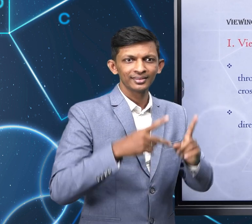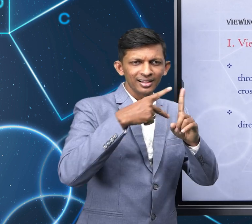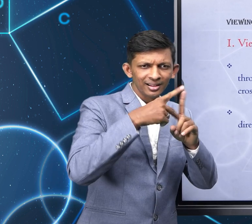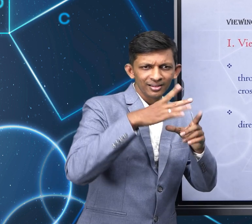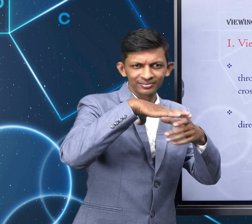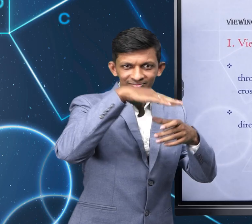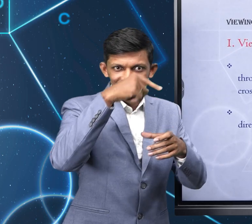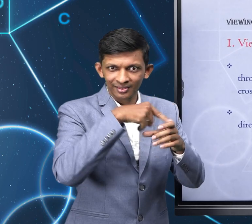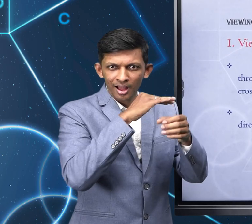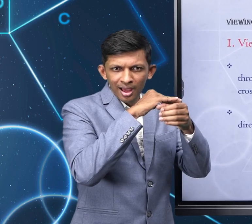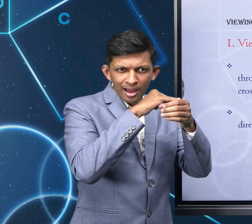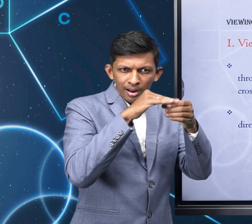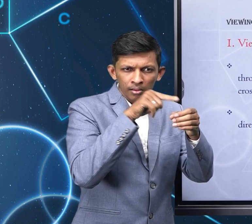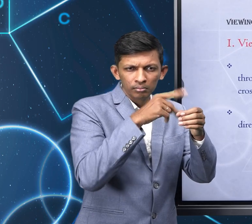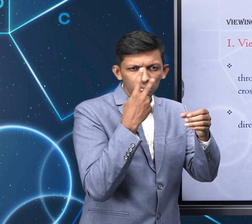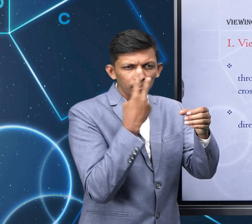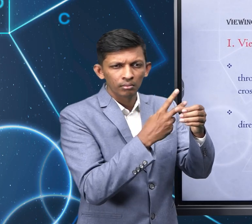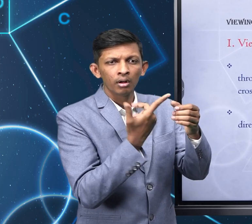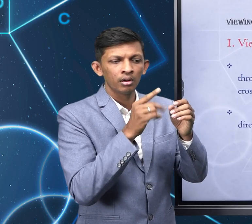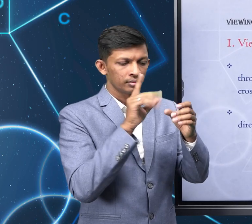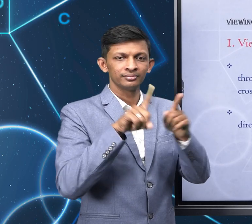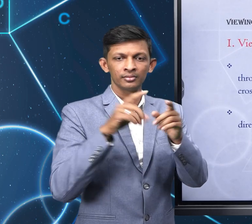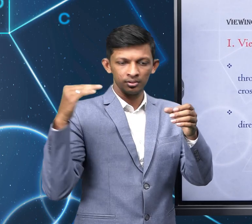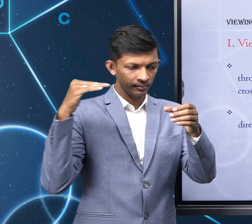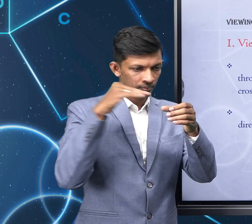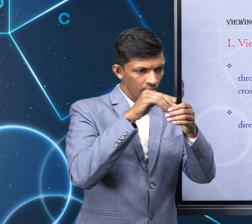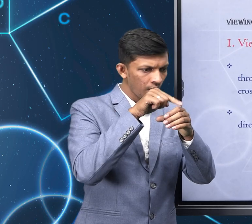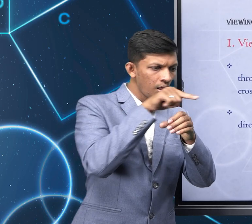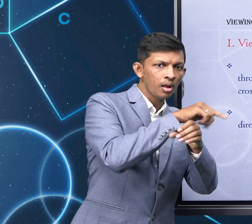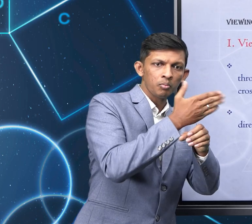क्रॉस सेक्शनचा आकार कटच्या दिशेवर अवलंबून असतो.